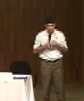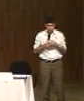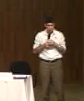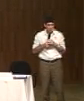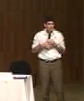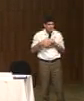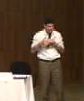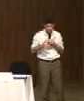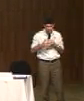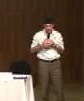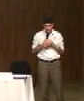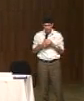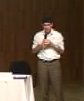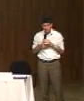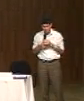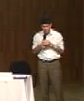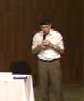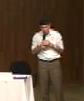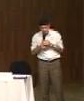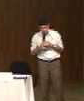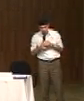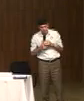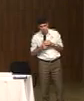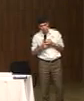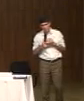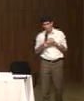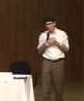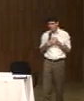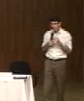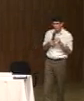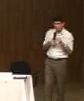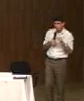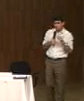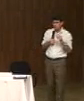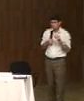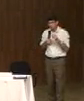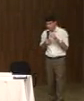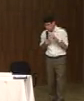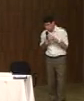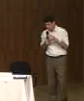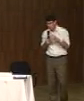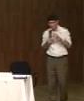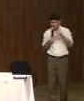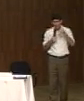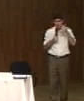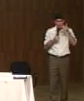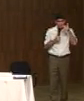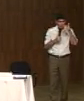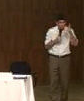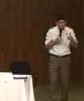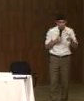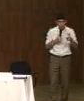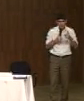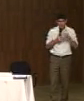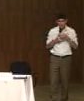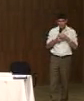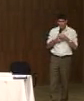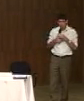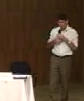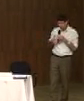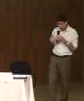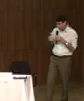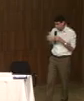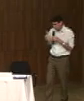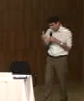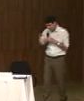ser professor e quero manter a minha vida toda sendo professor. Penso que, numa proposta de